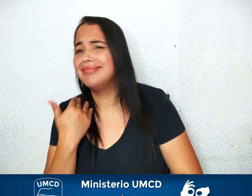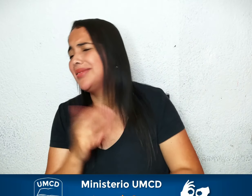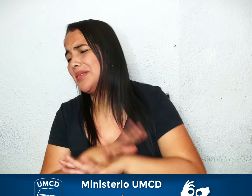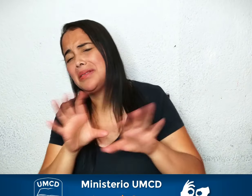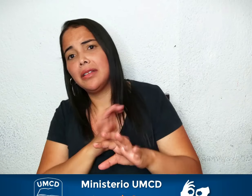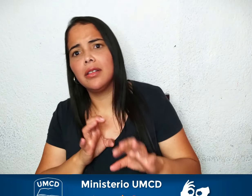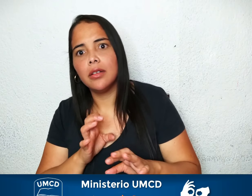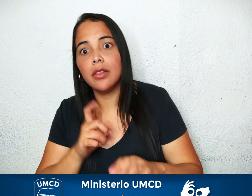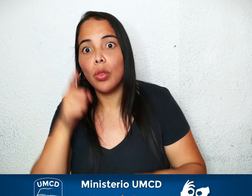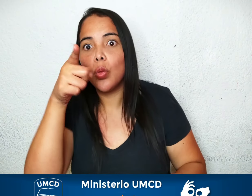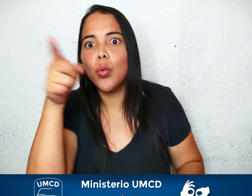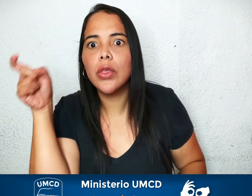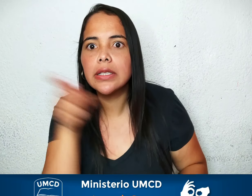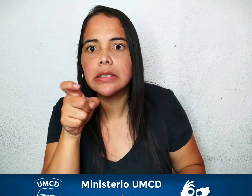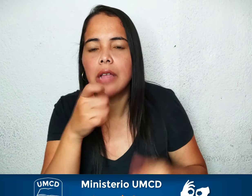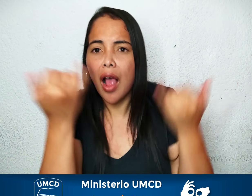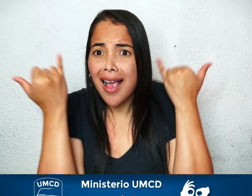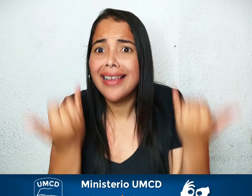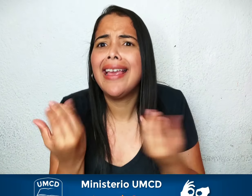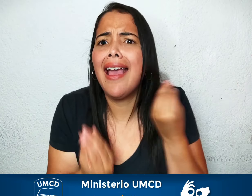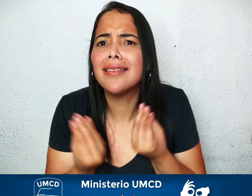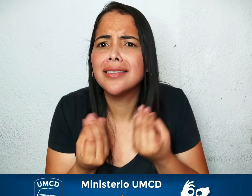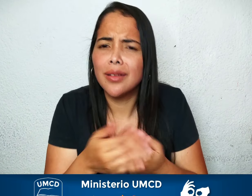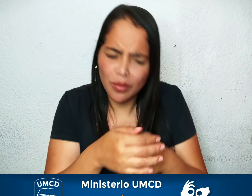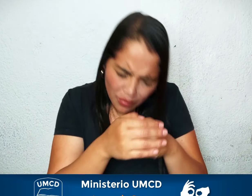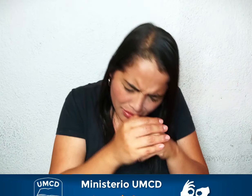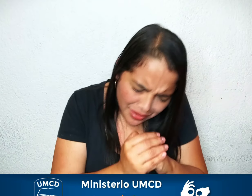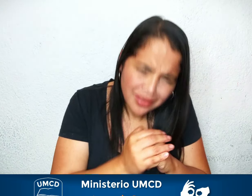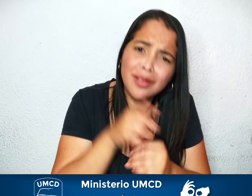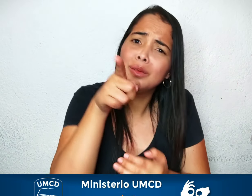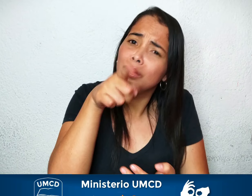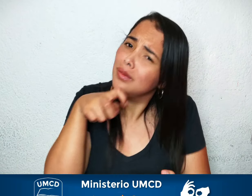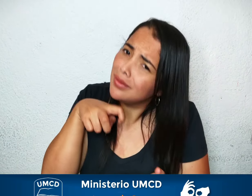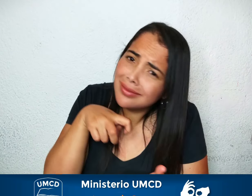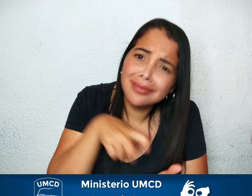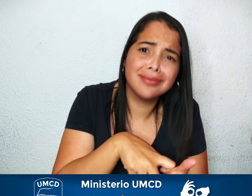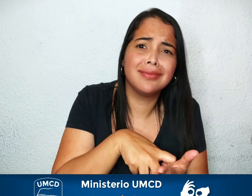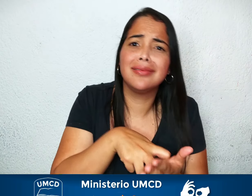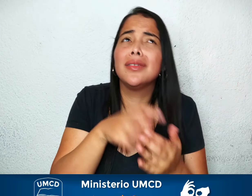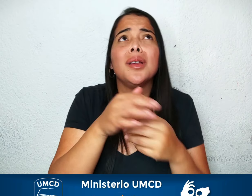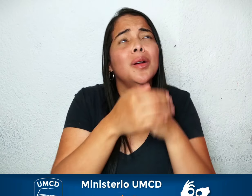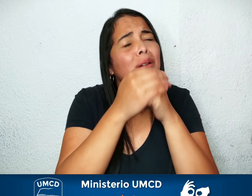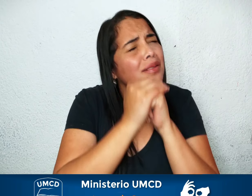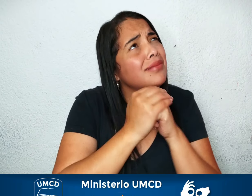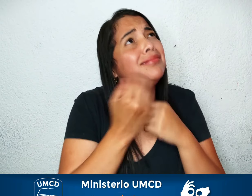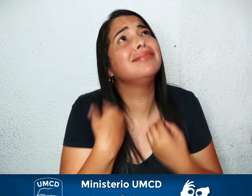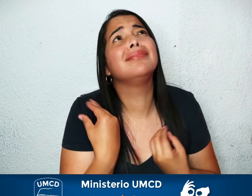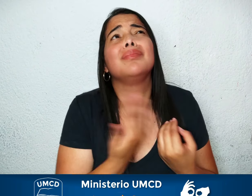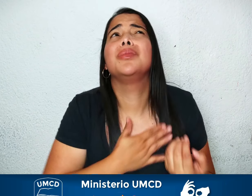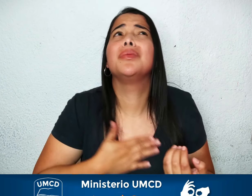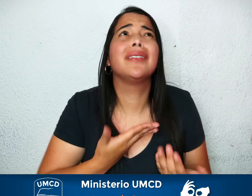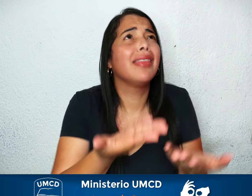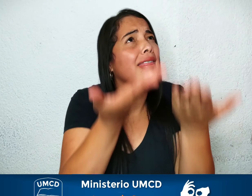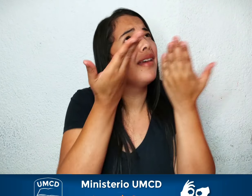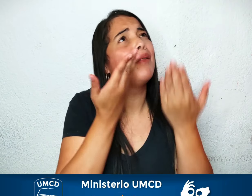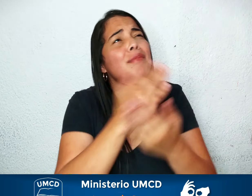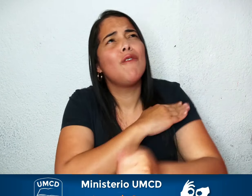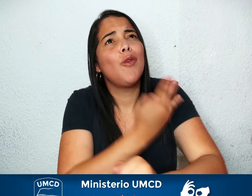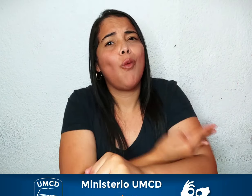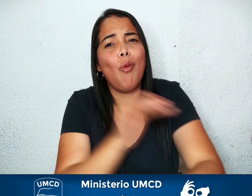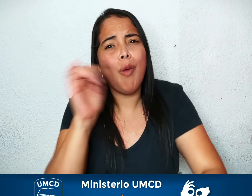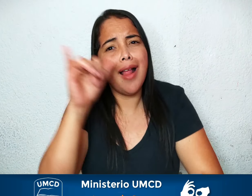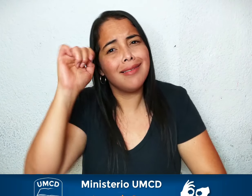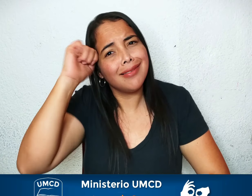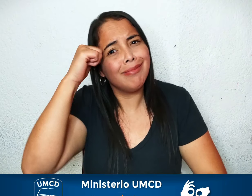desalentando, ahí es cuando más necesita orar. Póngase de rodillas, clame al Señor y haga como